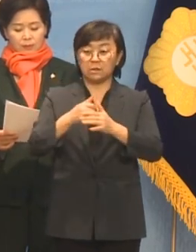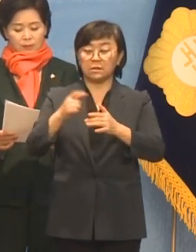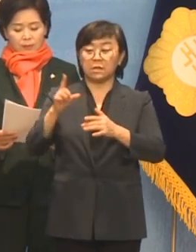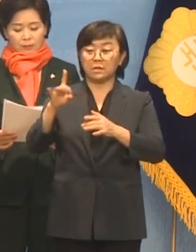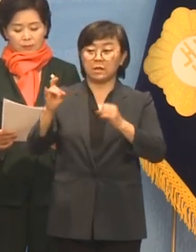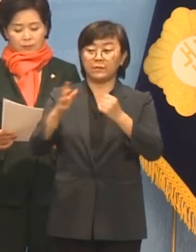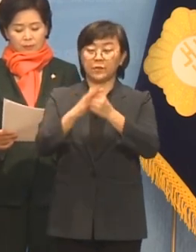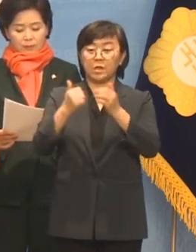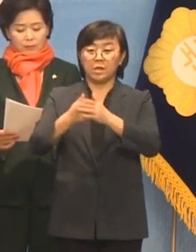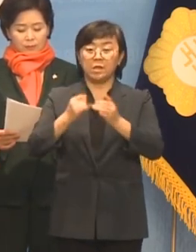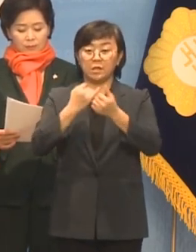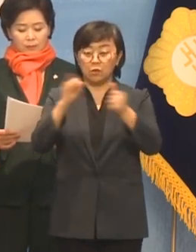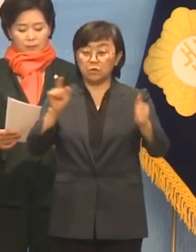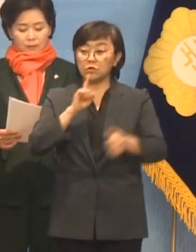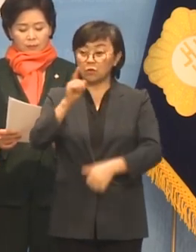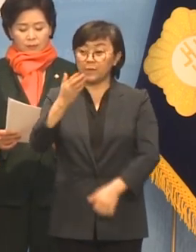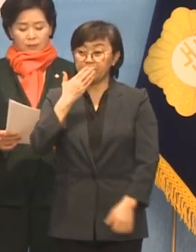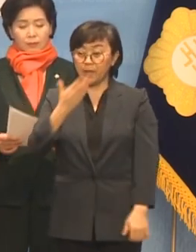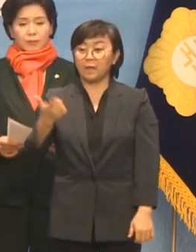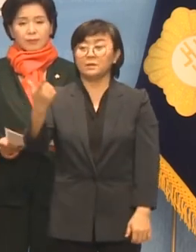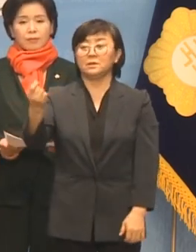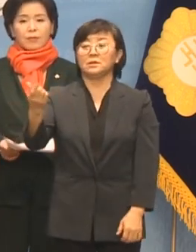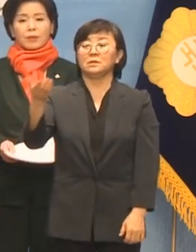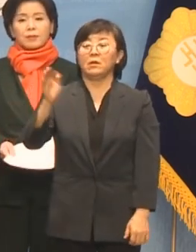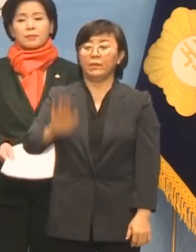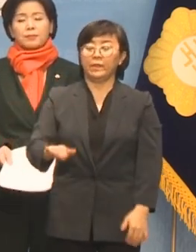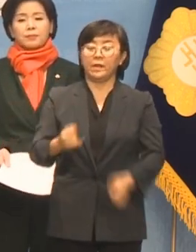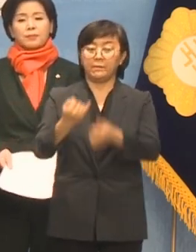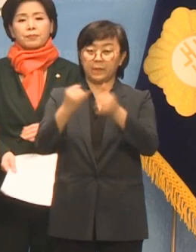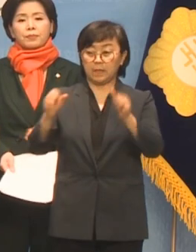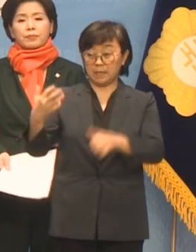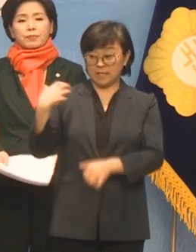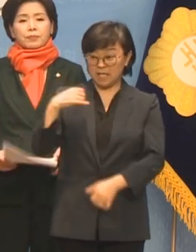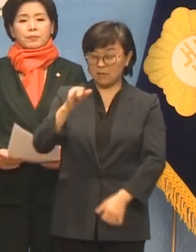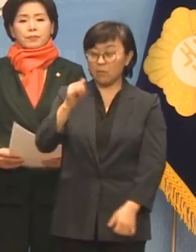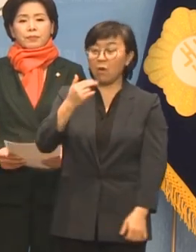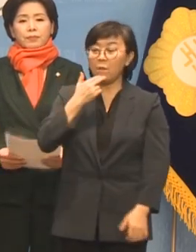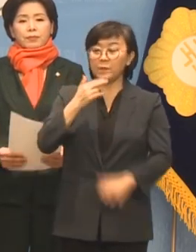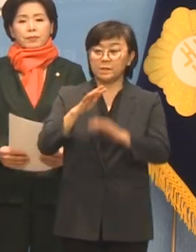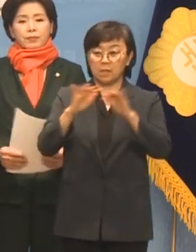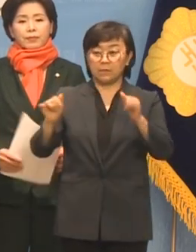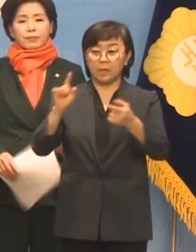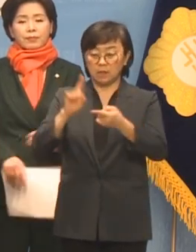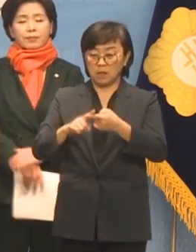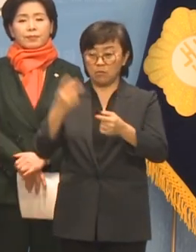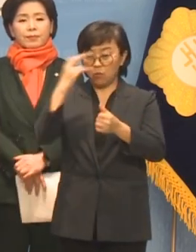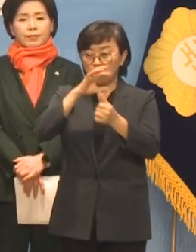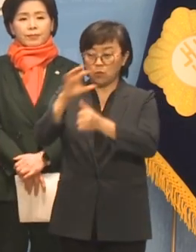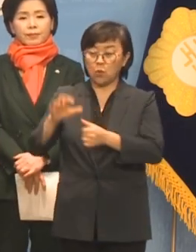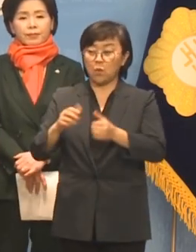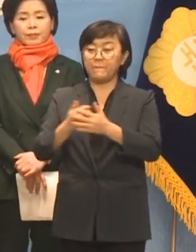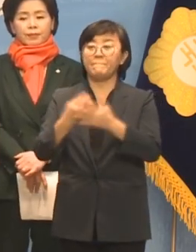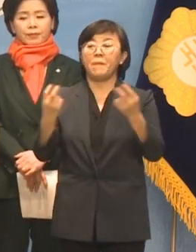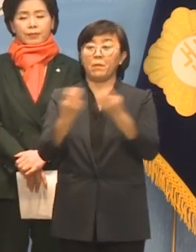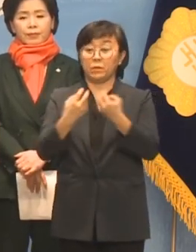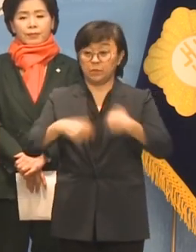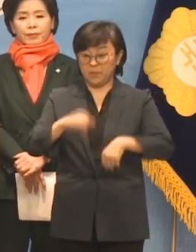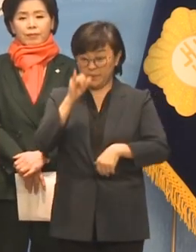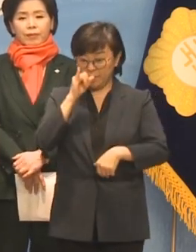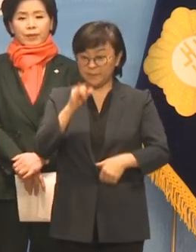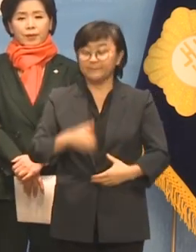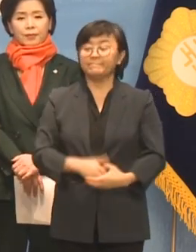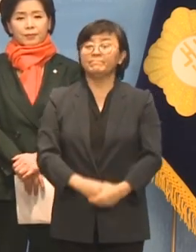일방도 이혼 청구가 가능해지는 만큼 파탄에 책임이 없는 일방에 대한 보호책도